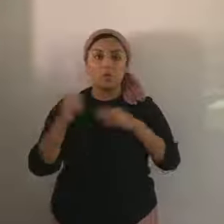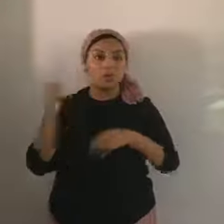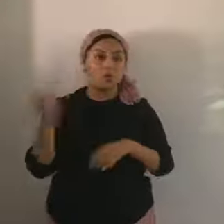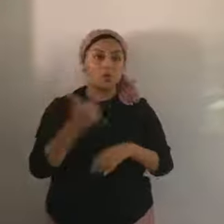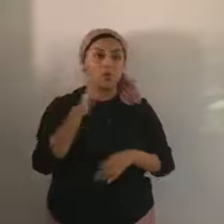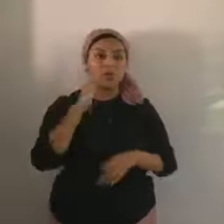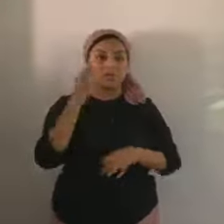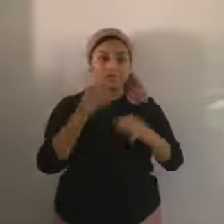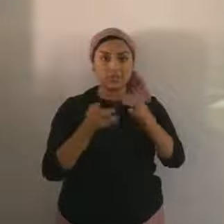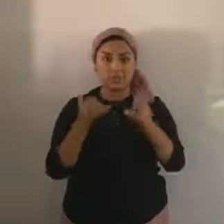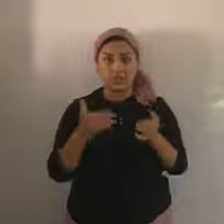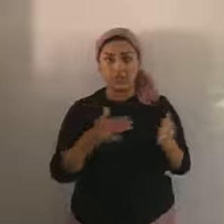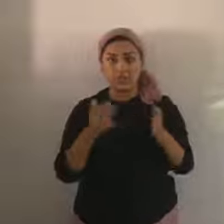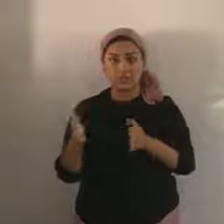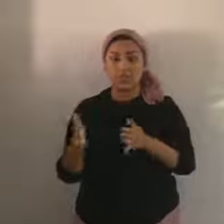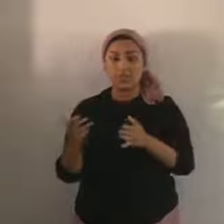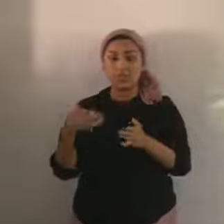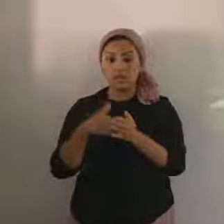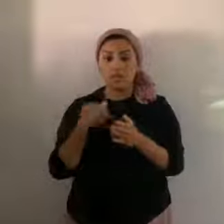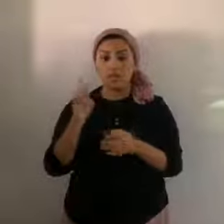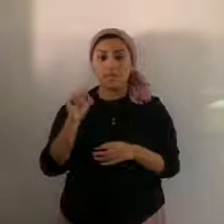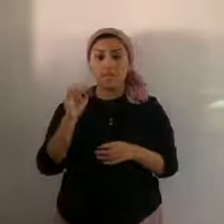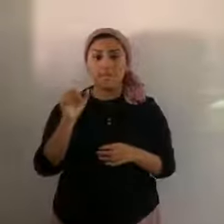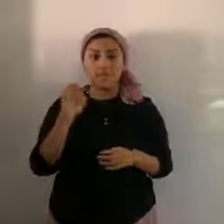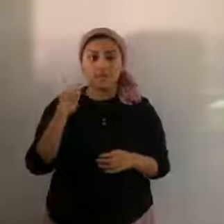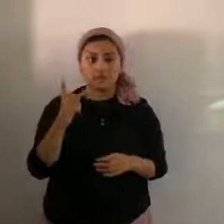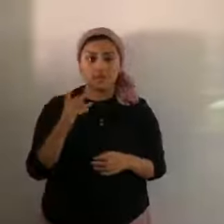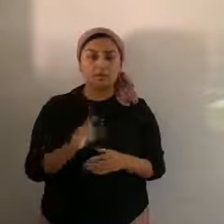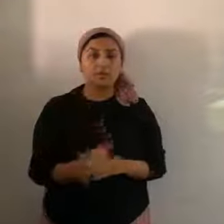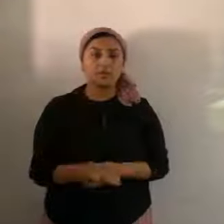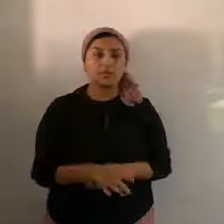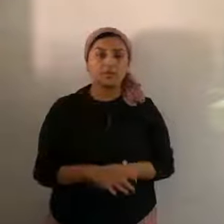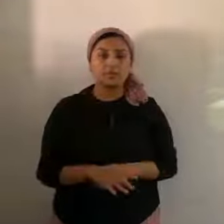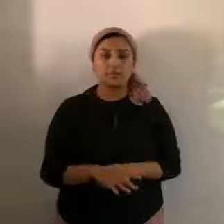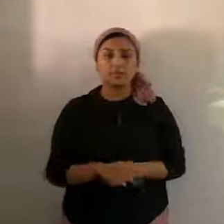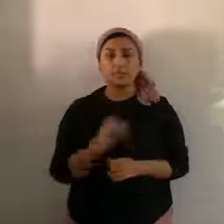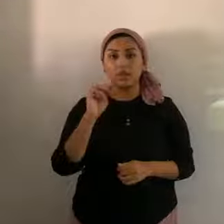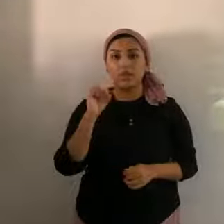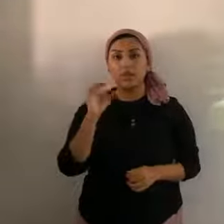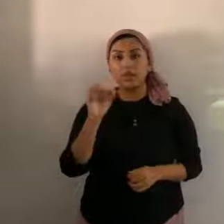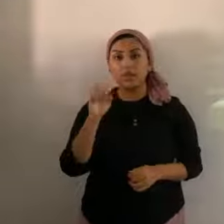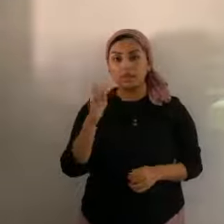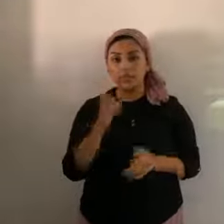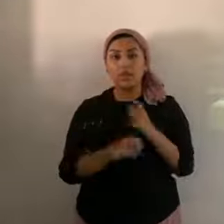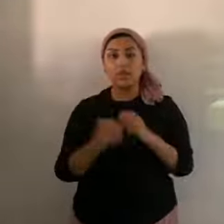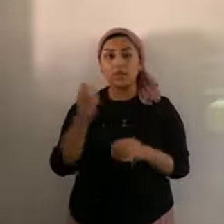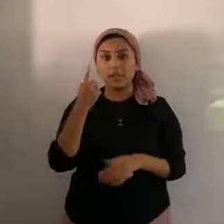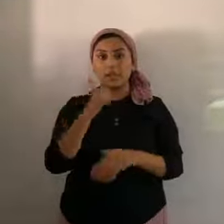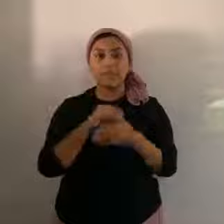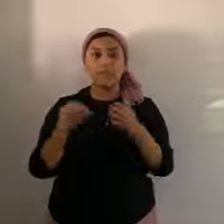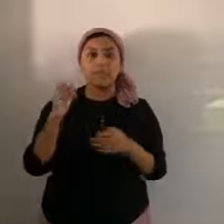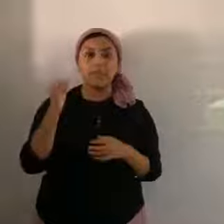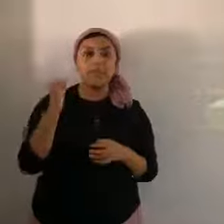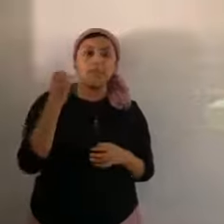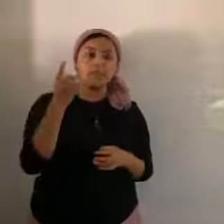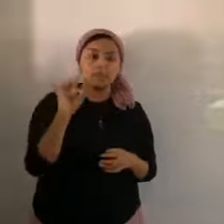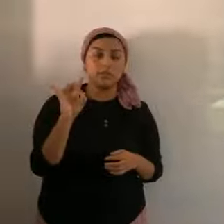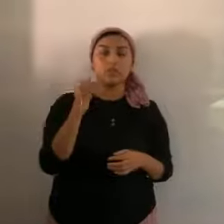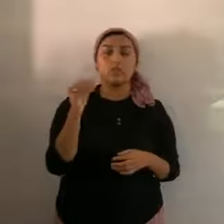juzgar. Ahora, vamos otra vez a Marcos, amada Keila, en Marcos 11, verso 18 y